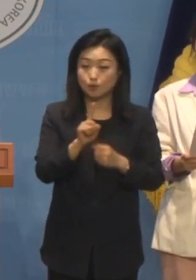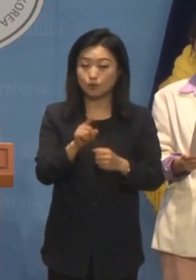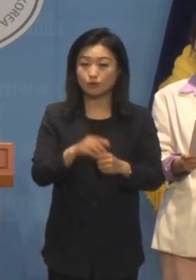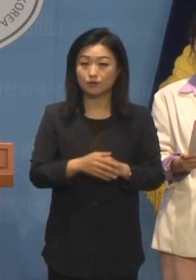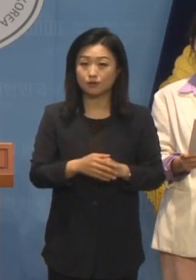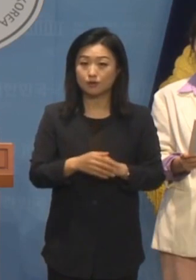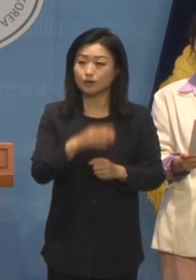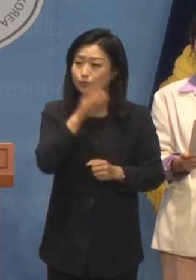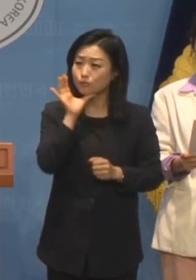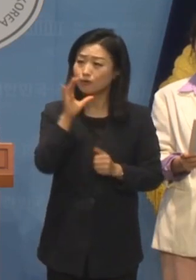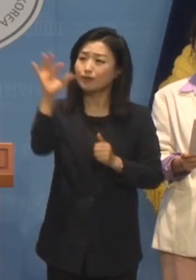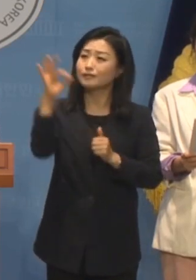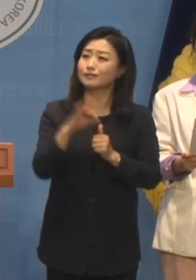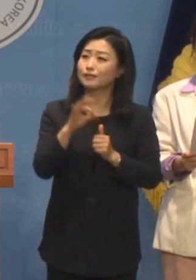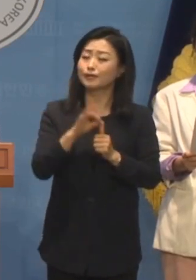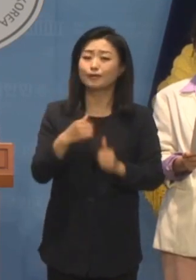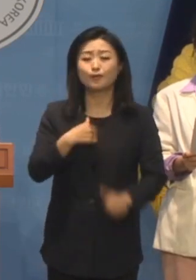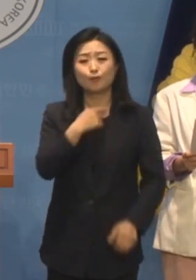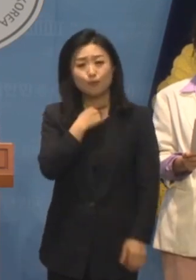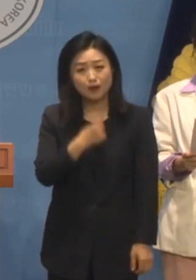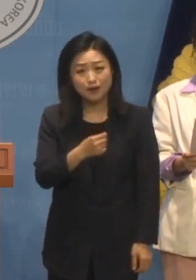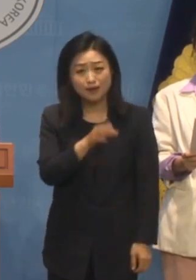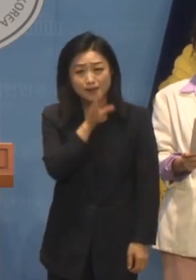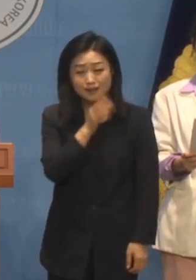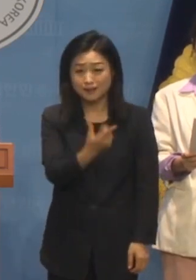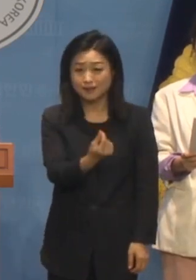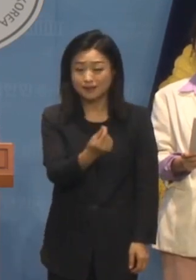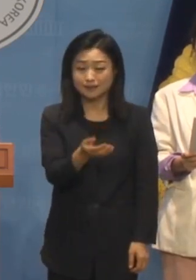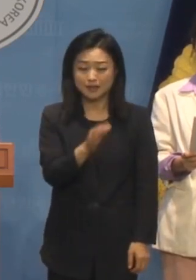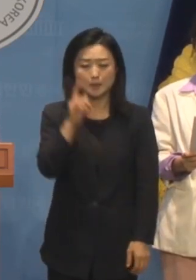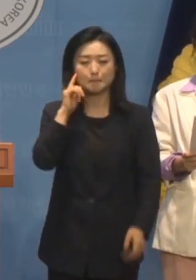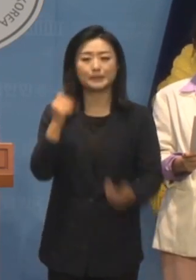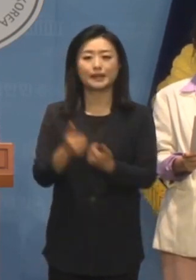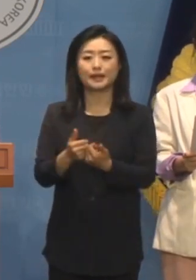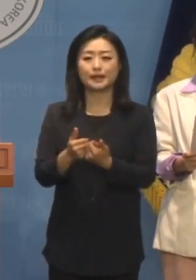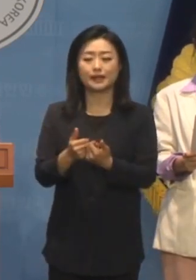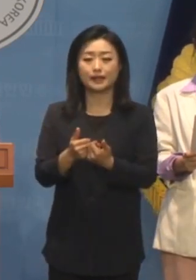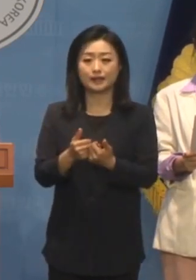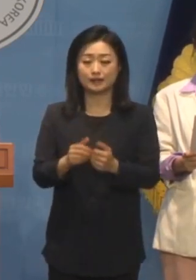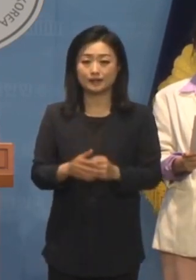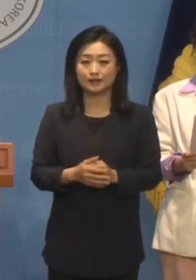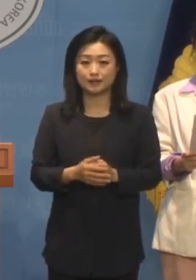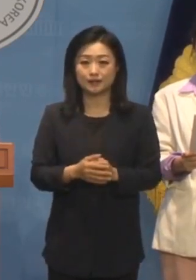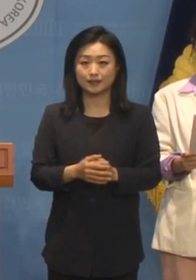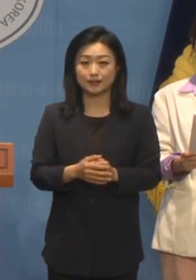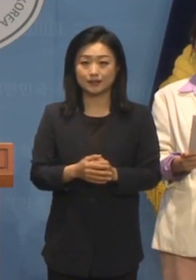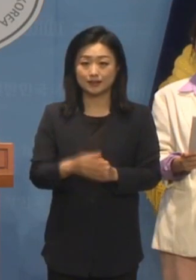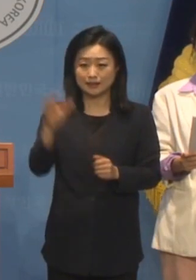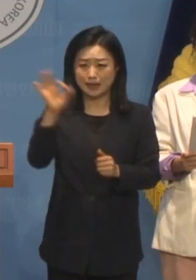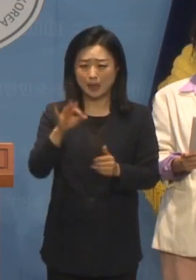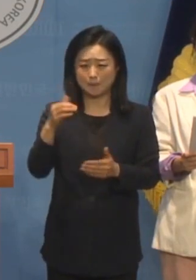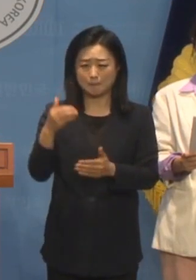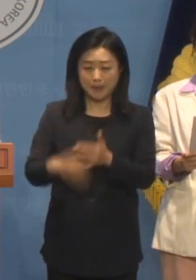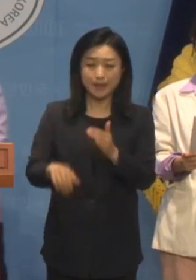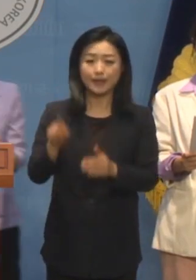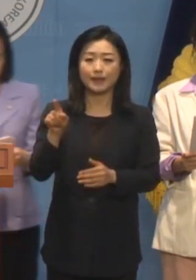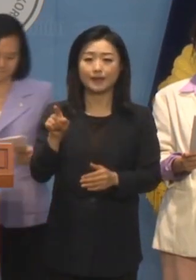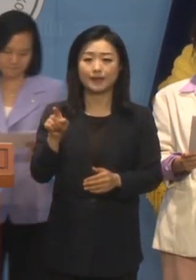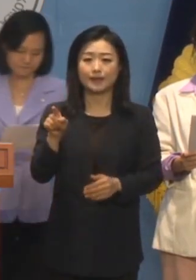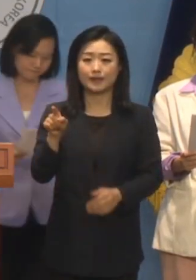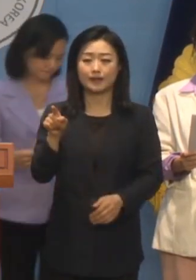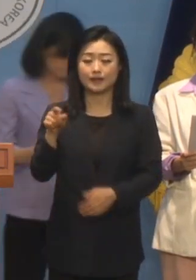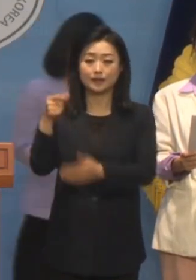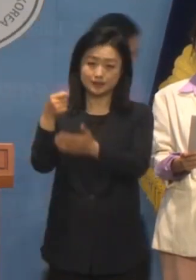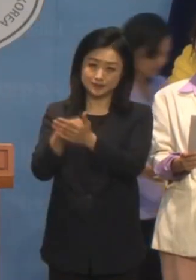보장을 강화해달라는 국민의 뜻이 확인되었음에도 이어 반대로 연금을 깎으려는 의도가 다분하기 때문입니다.